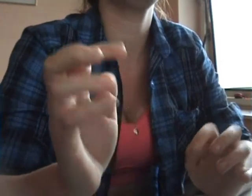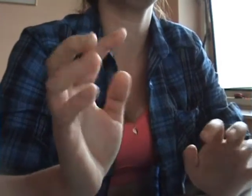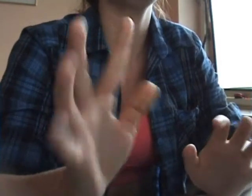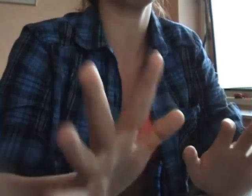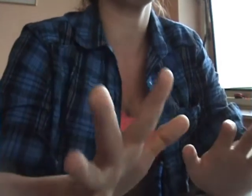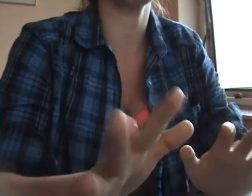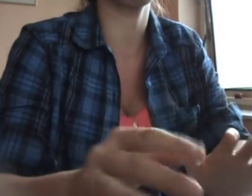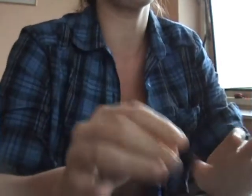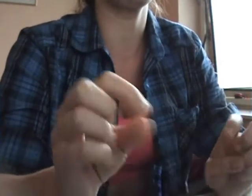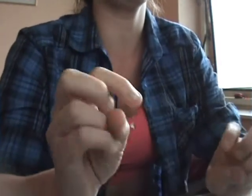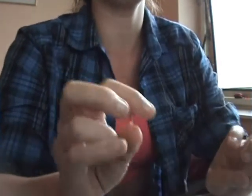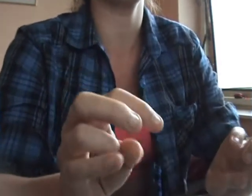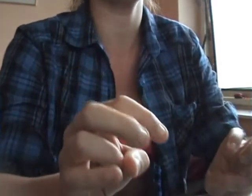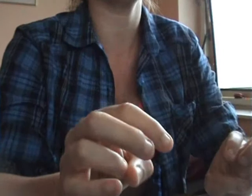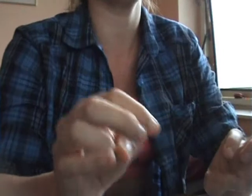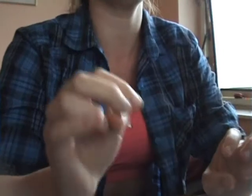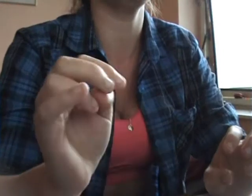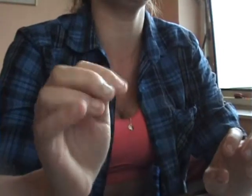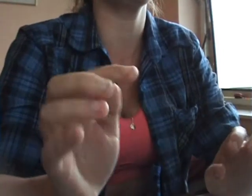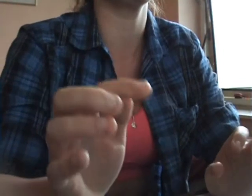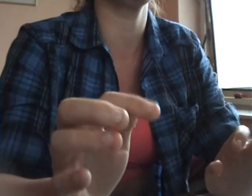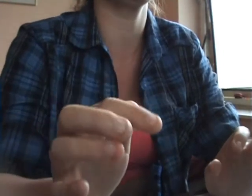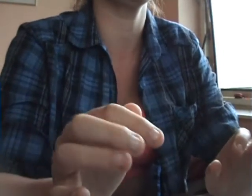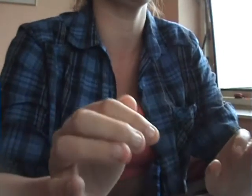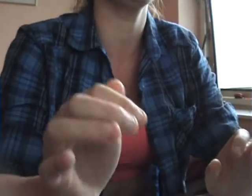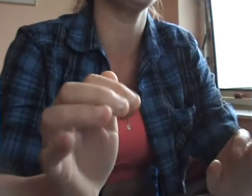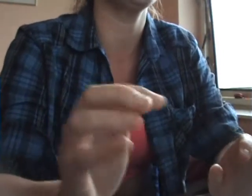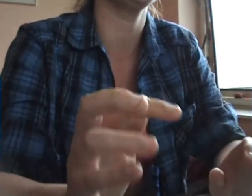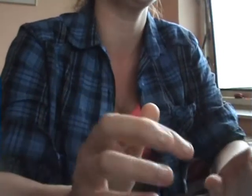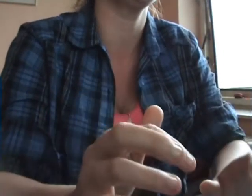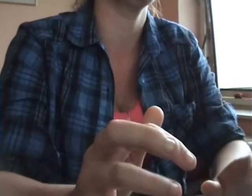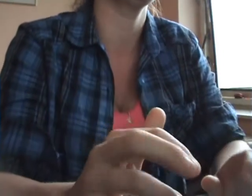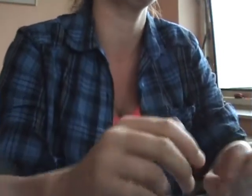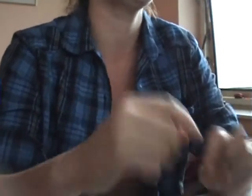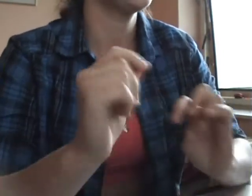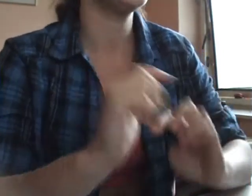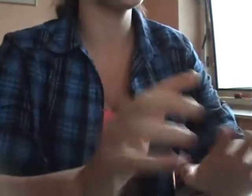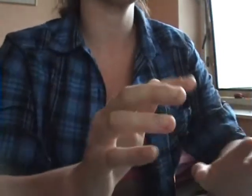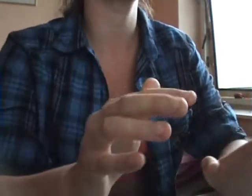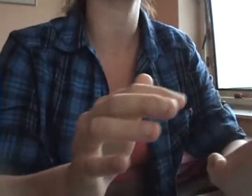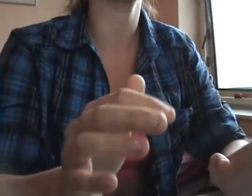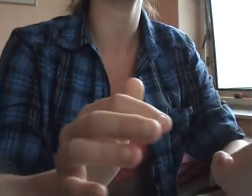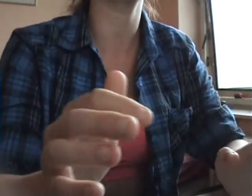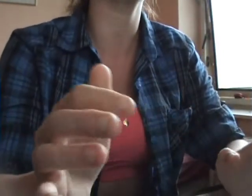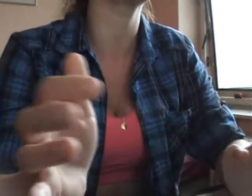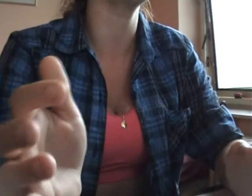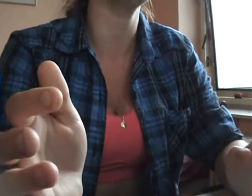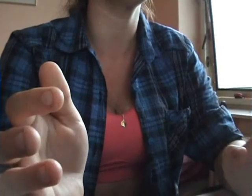najnižšie Najkrajšie stromy